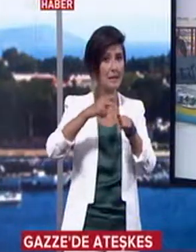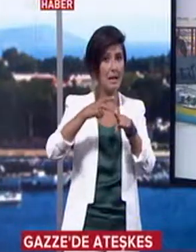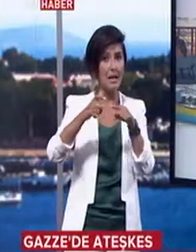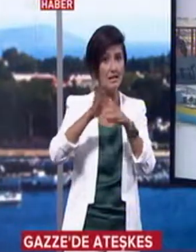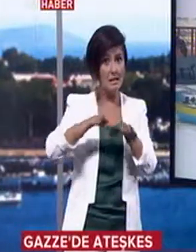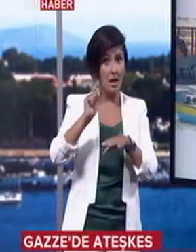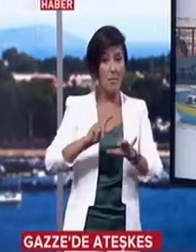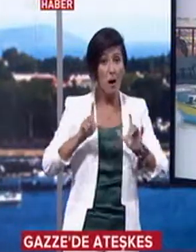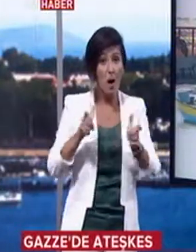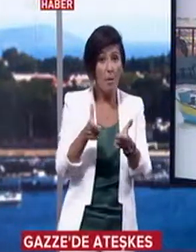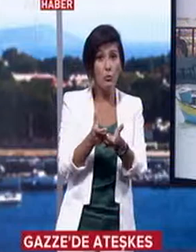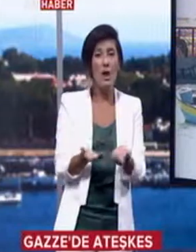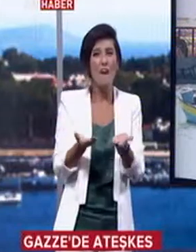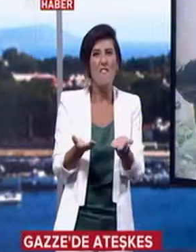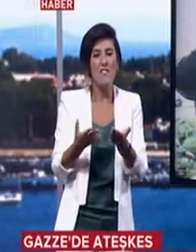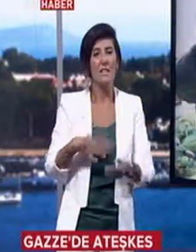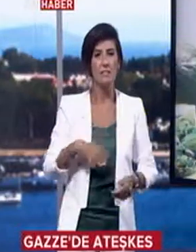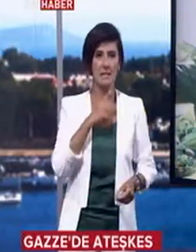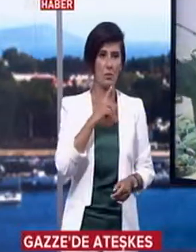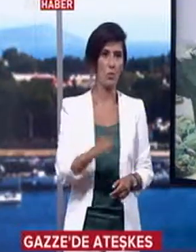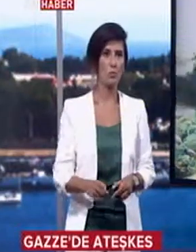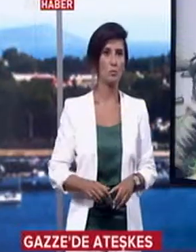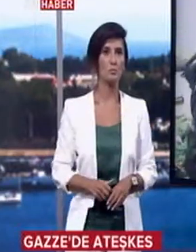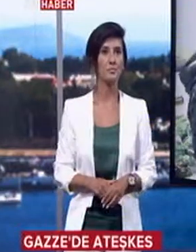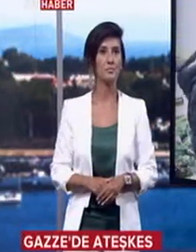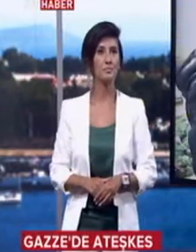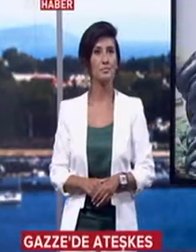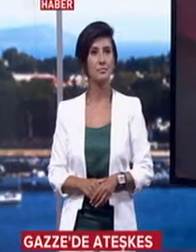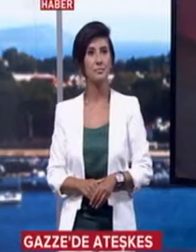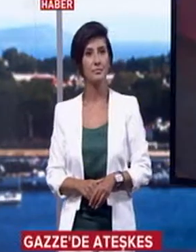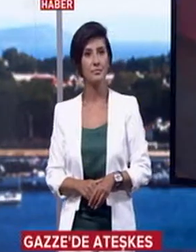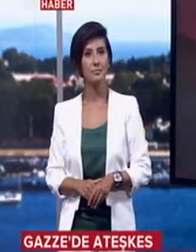İsrail'in Gazze'ye uyguladığı ablukanın hafifletilmesi isteniyor.